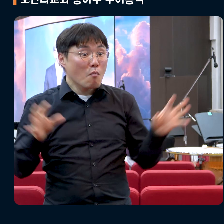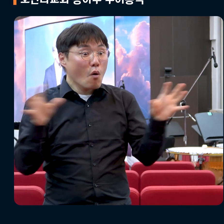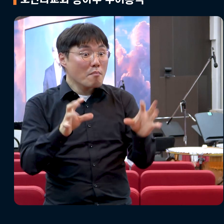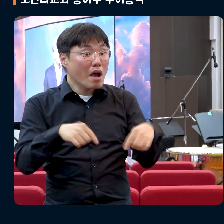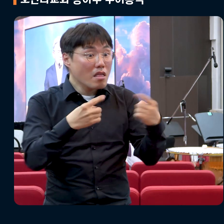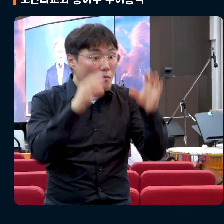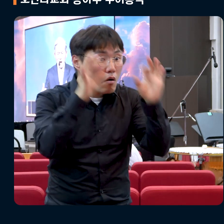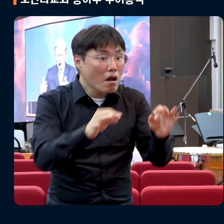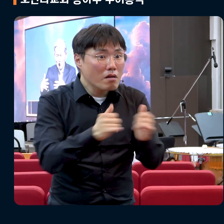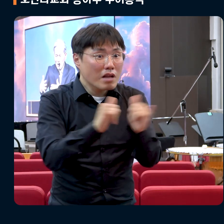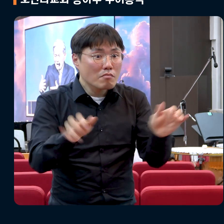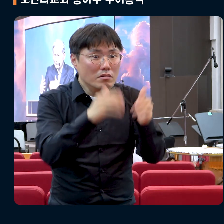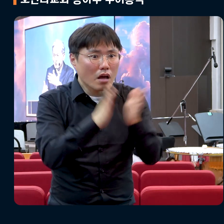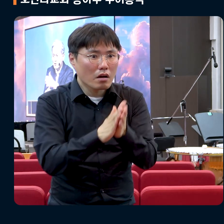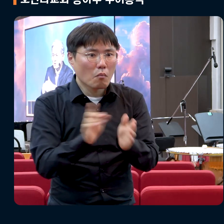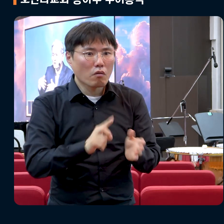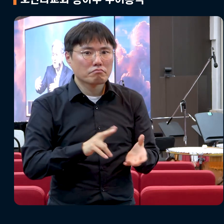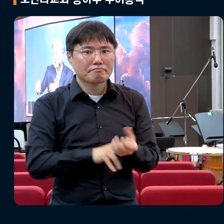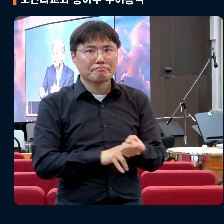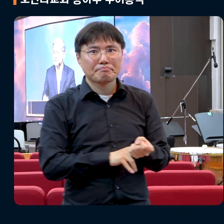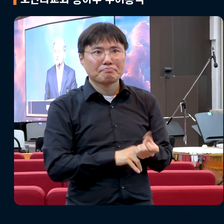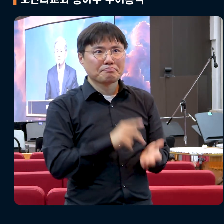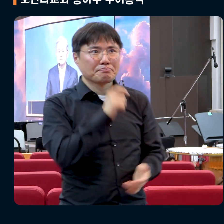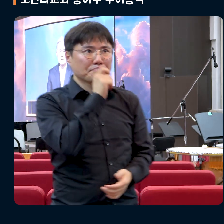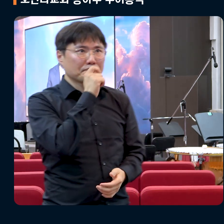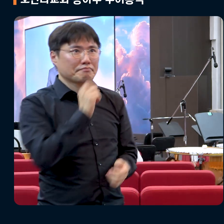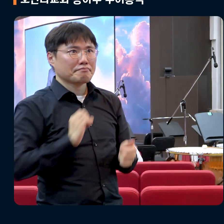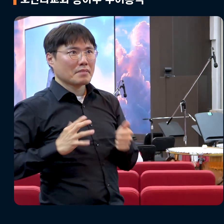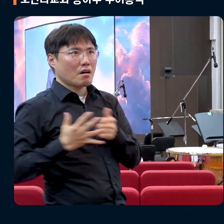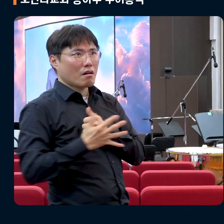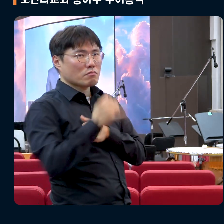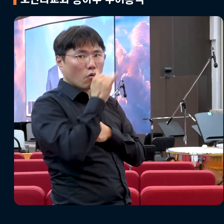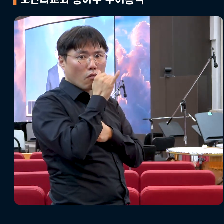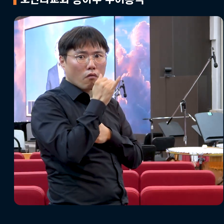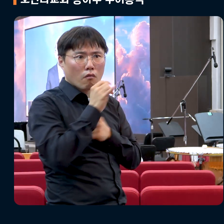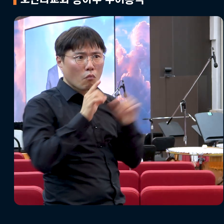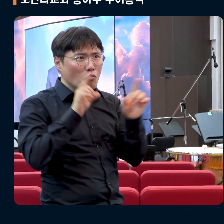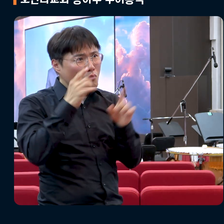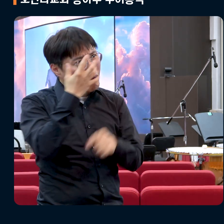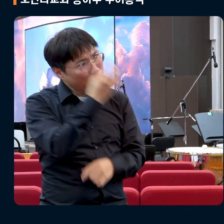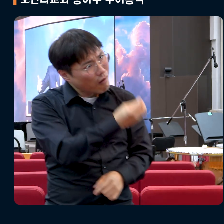다락방 모임에 갔는데 말이죠, 막 사람들이 다 뭔가를 감추고 있어.